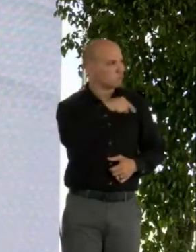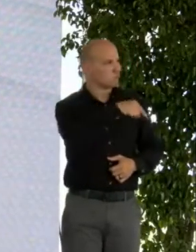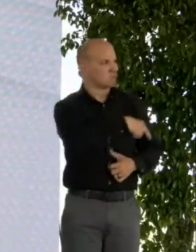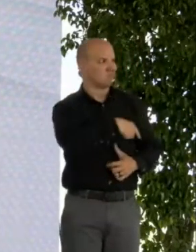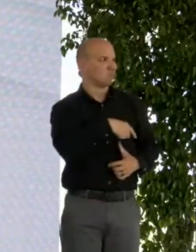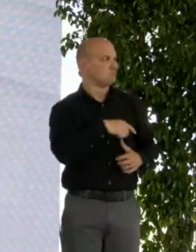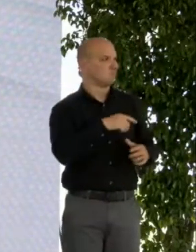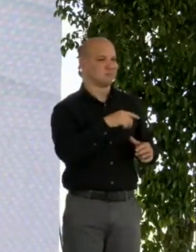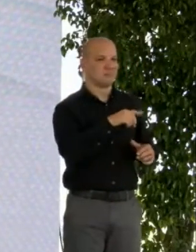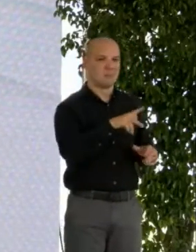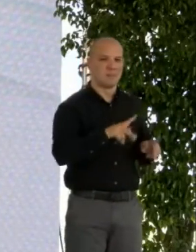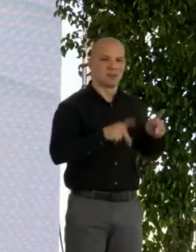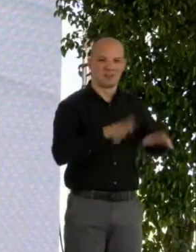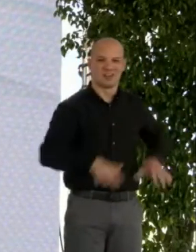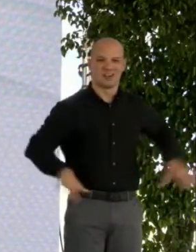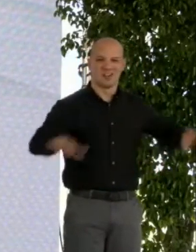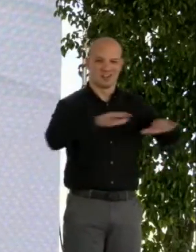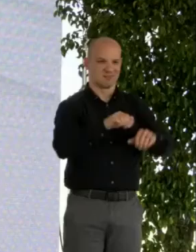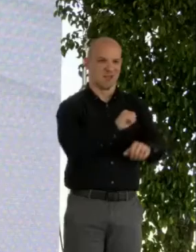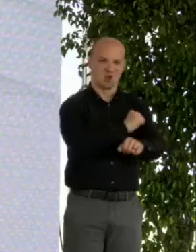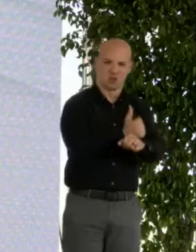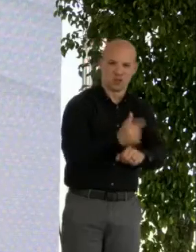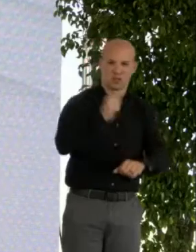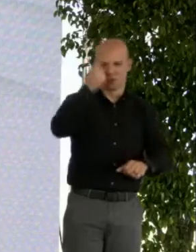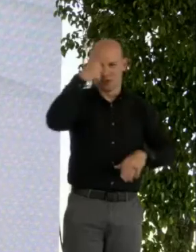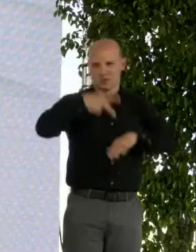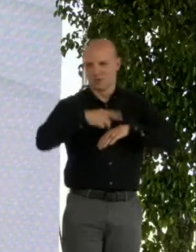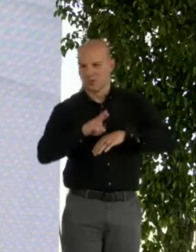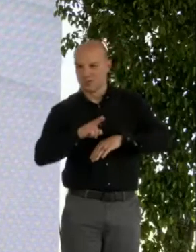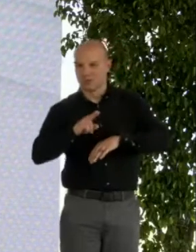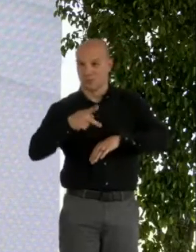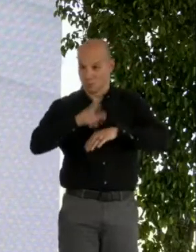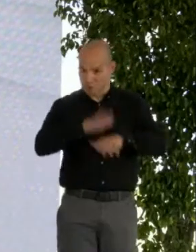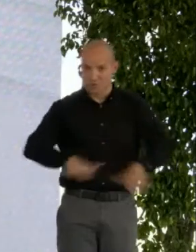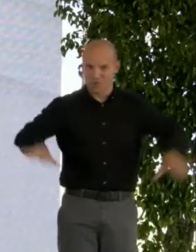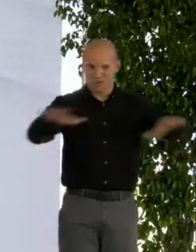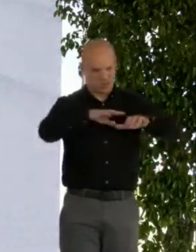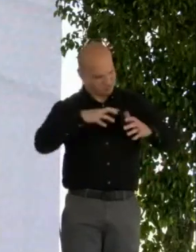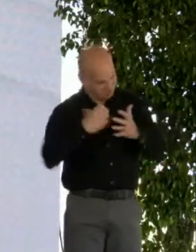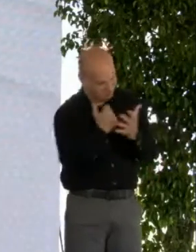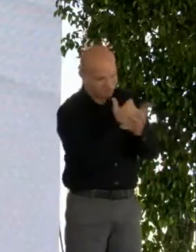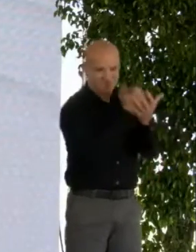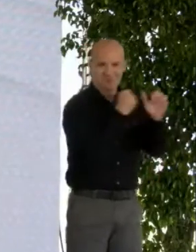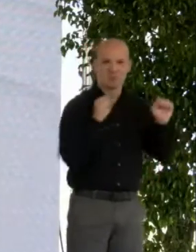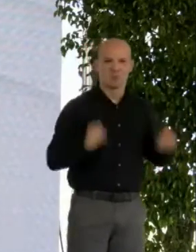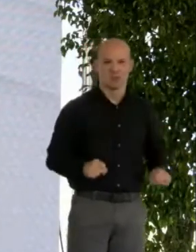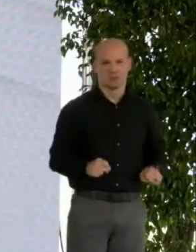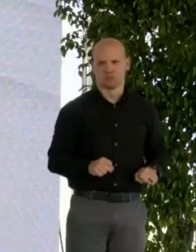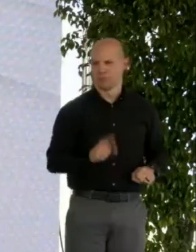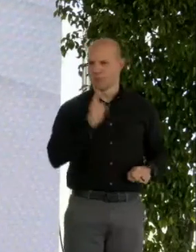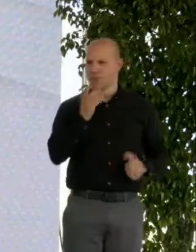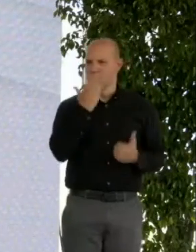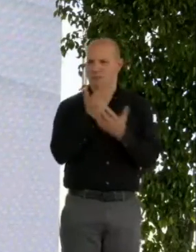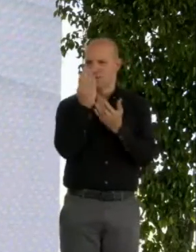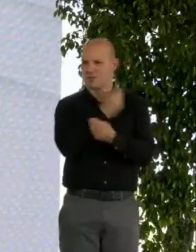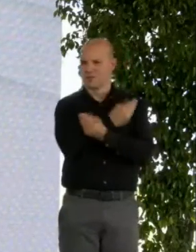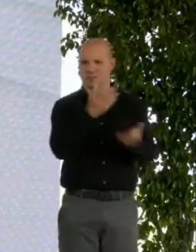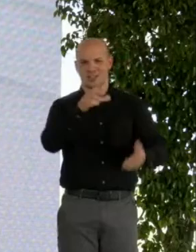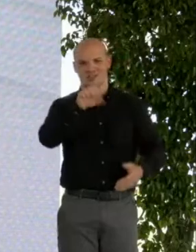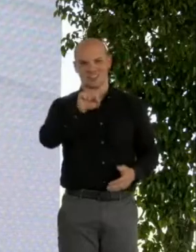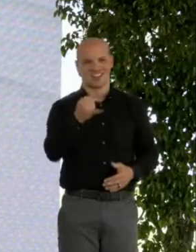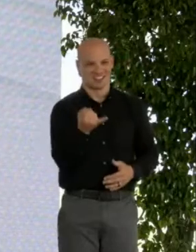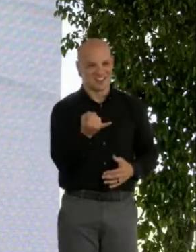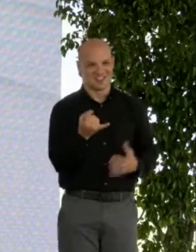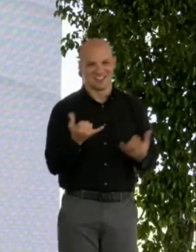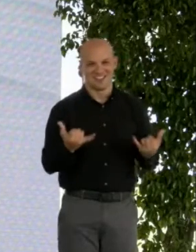la autoridad y el gobierno de Puerto Rico y, por ende, para el pueblo de Puerto Rico. Son muchas las buenas noticias para la zona de San Juan,